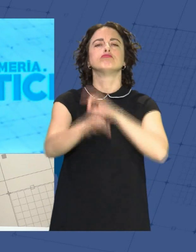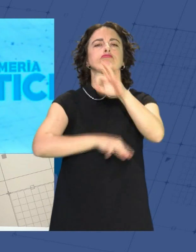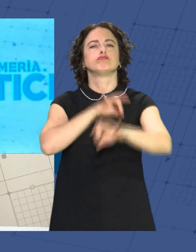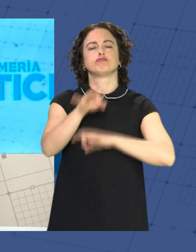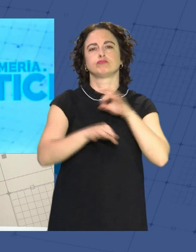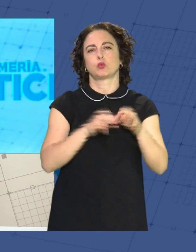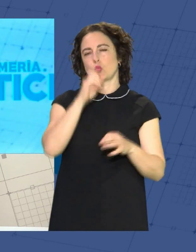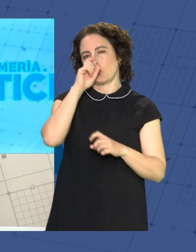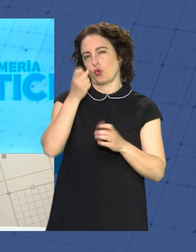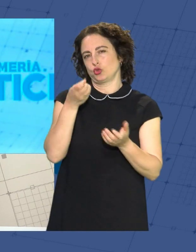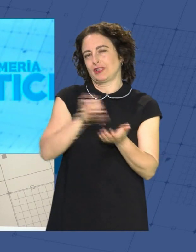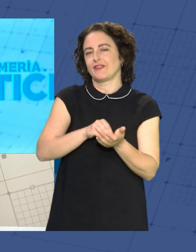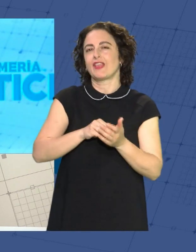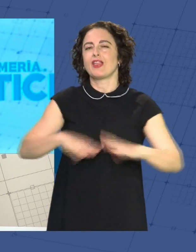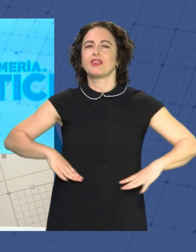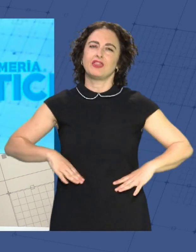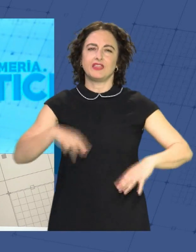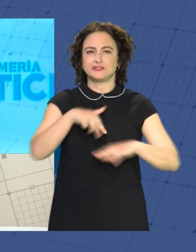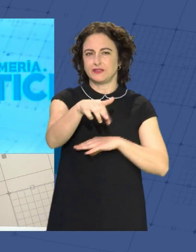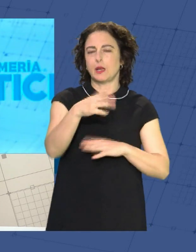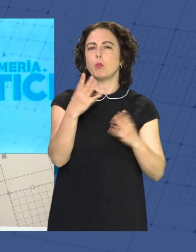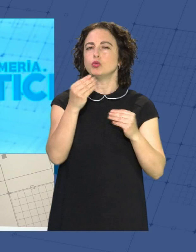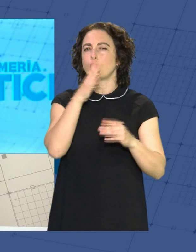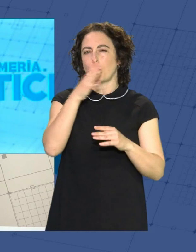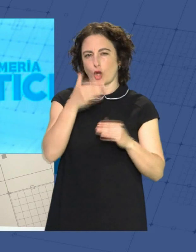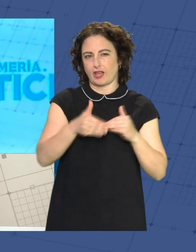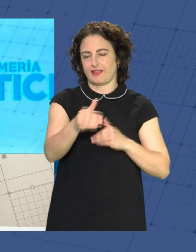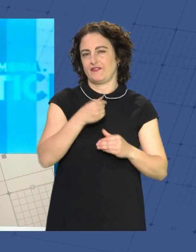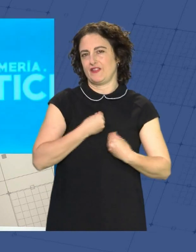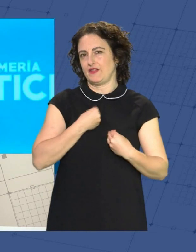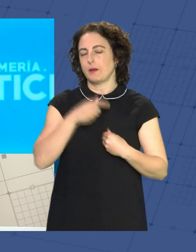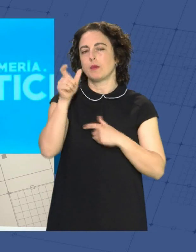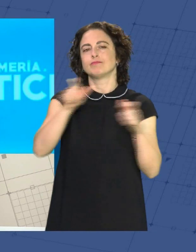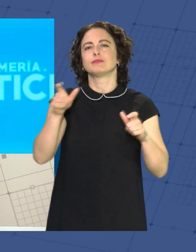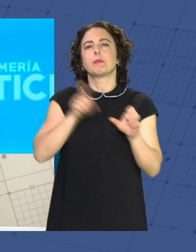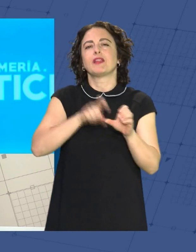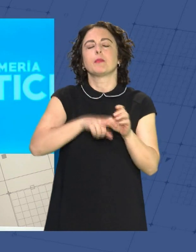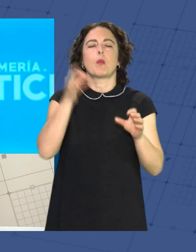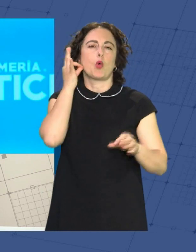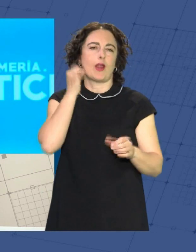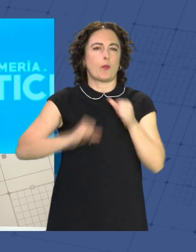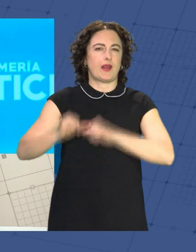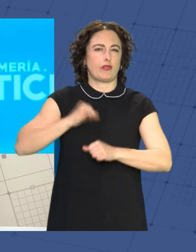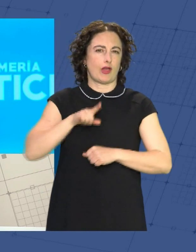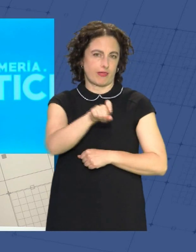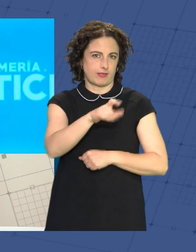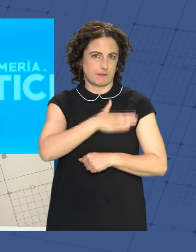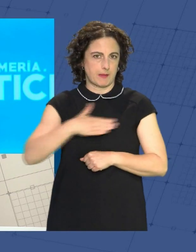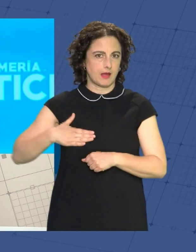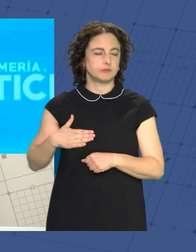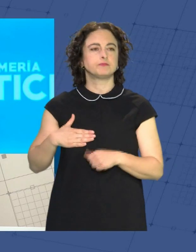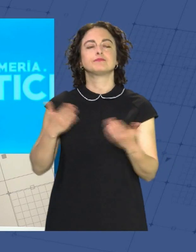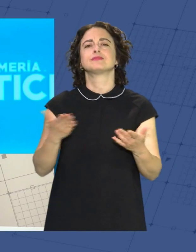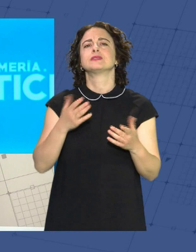año más el desfile Mucho por Vivir, con mujeres operadas de cáncer de mama. En esta ocasión se ha abordado la enfermedad